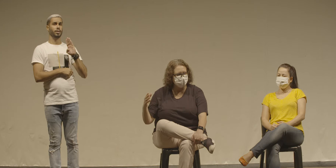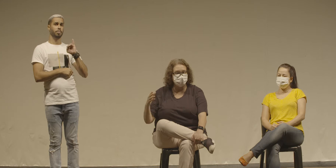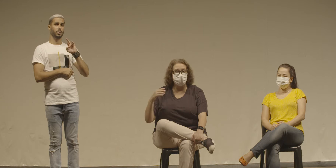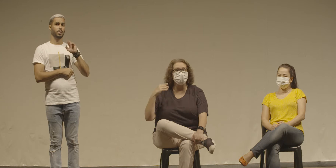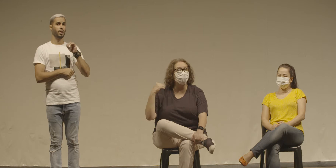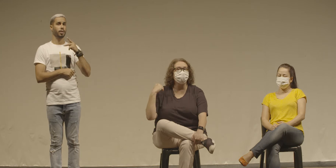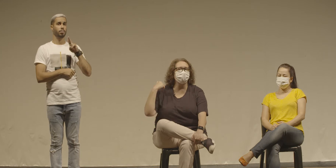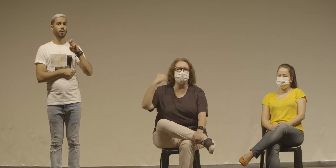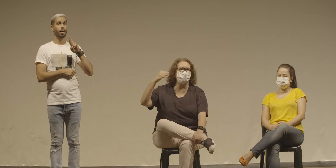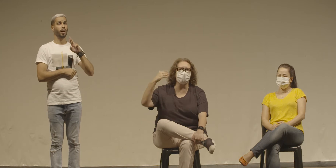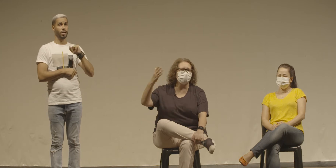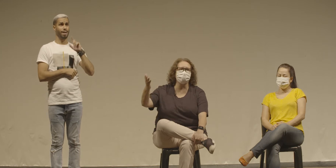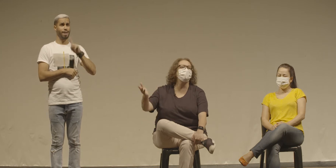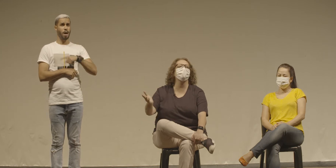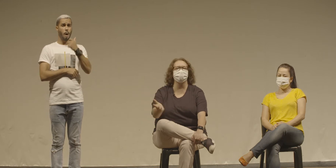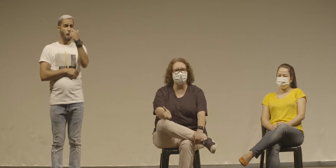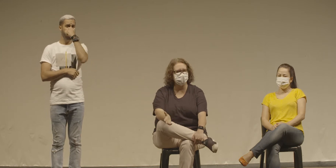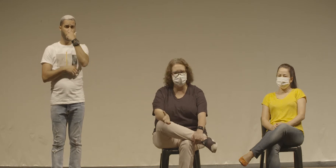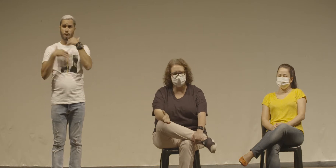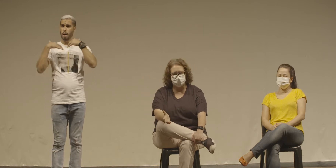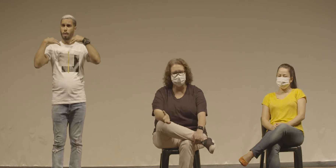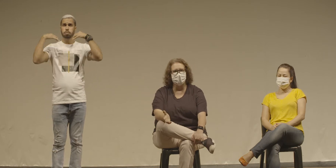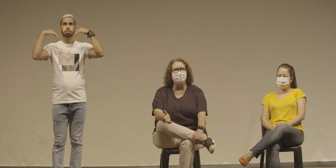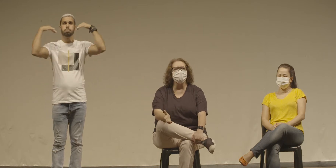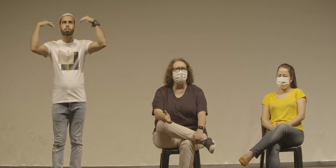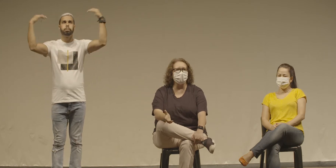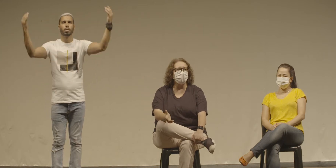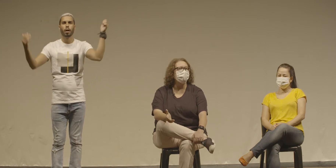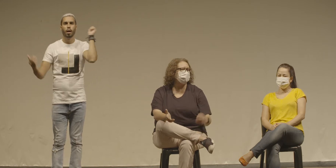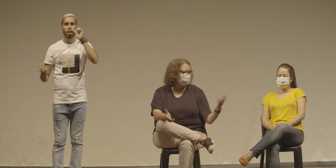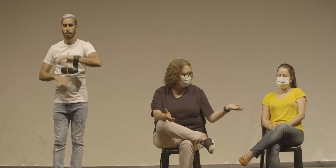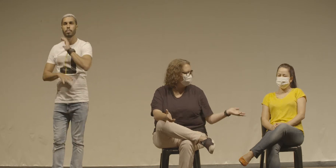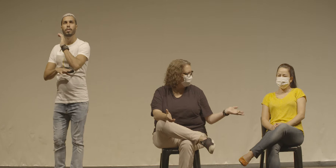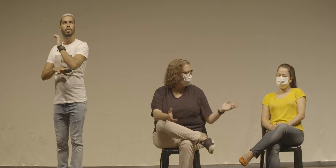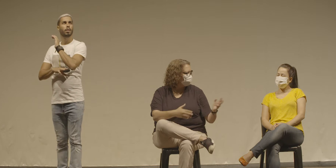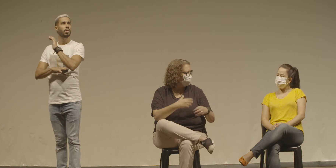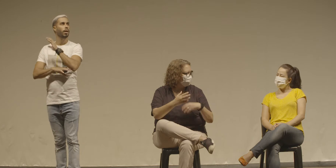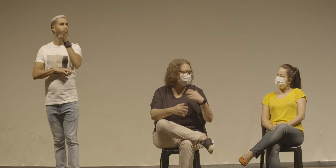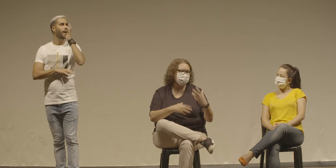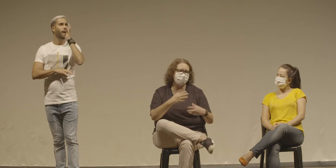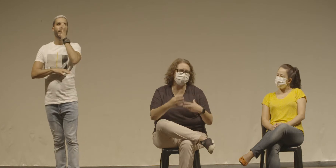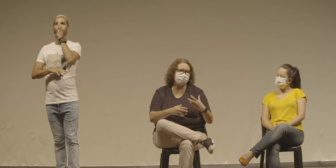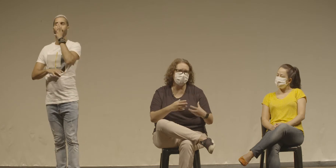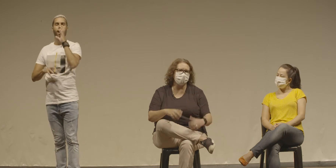lotado, coisa que nunca tinha acontecido na vida dessas mulheres. Então, né,